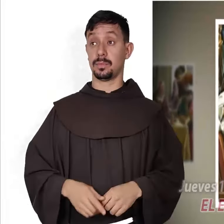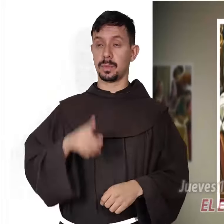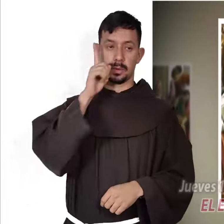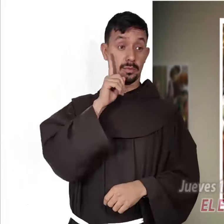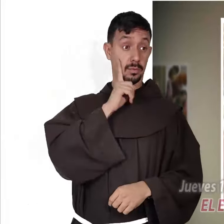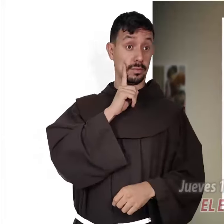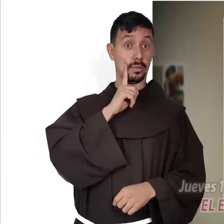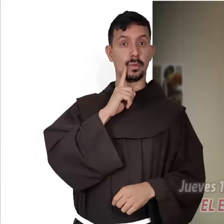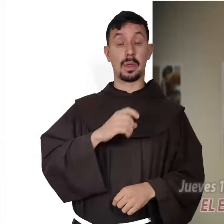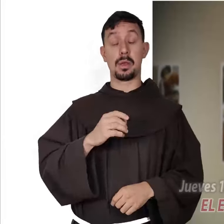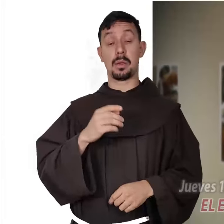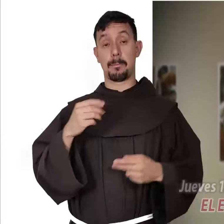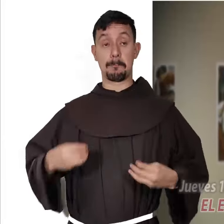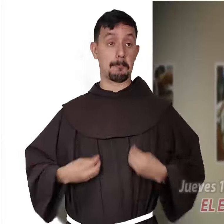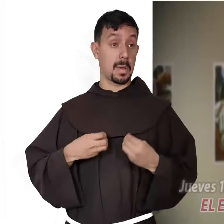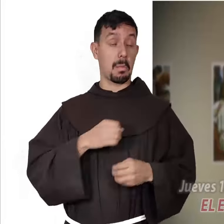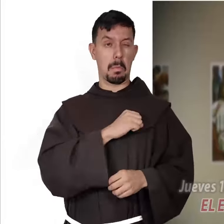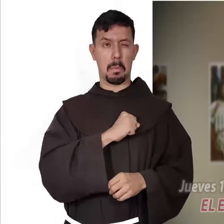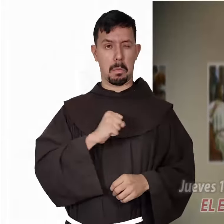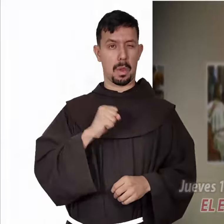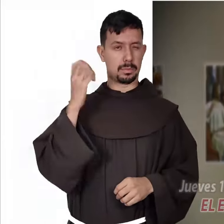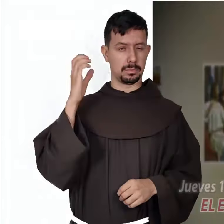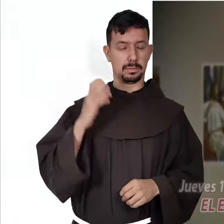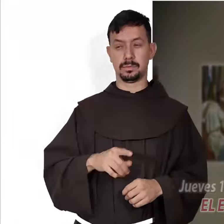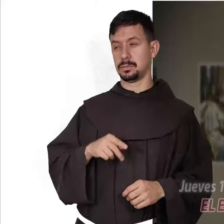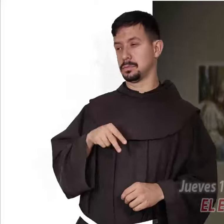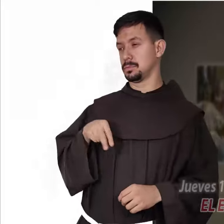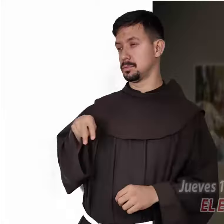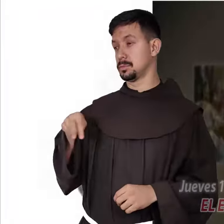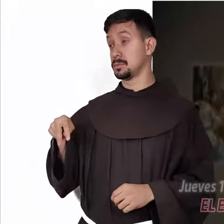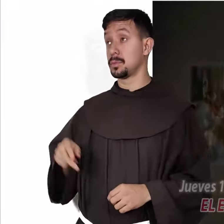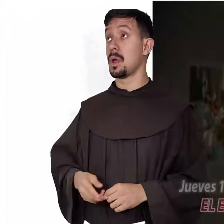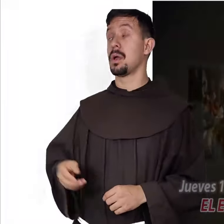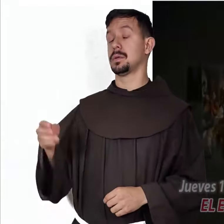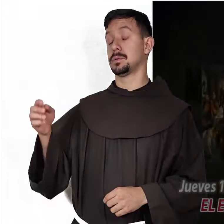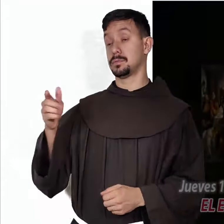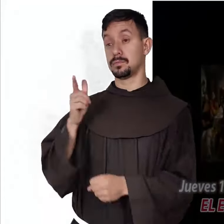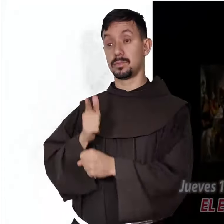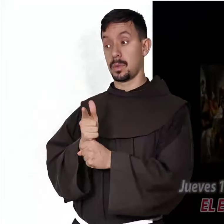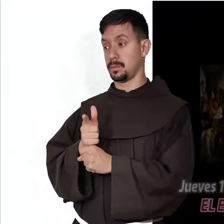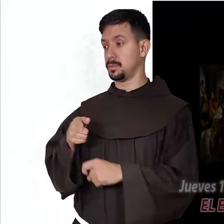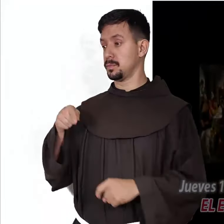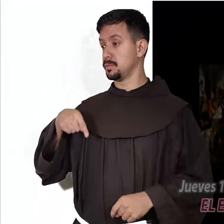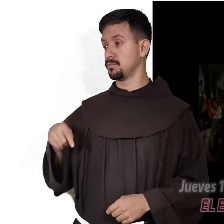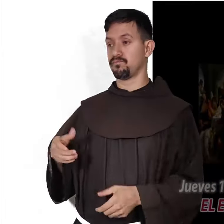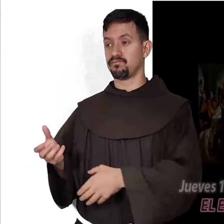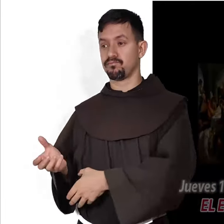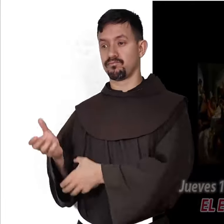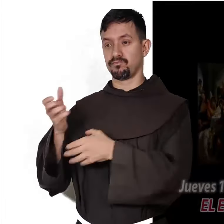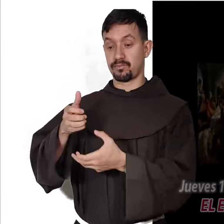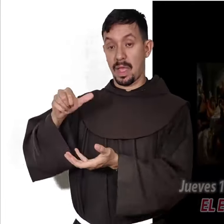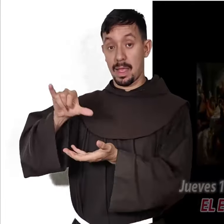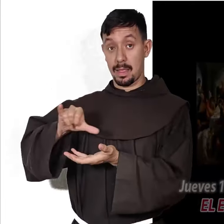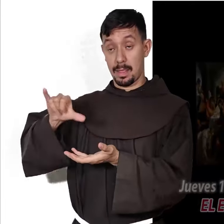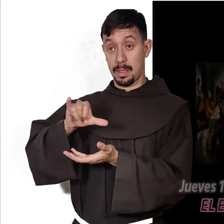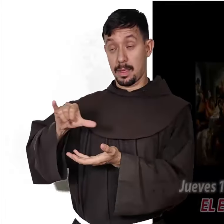se sentó a la mesa. Una mujer de mala vida en aquella ciudad, cuando supo que Jesús iba a comer ese día en casa del